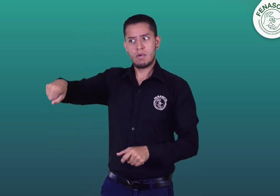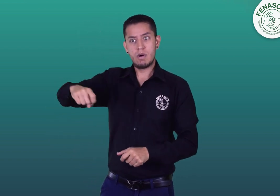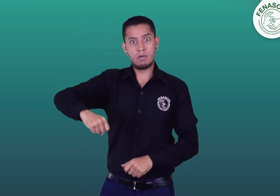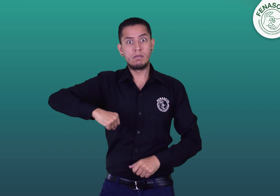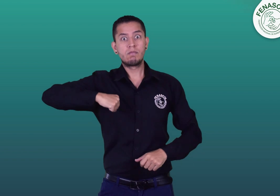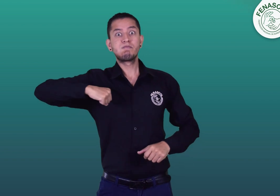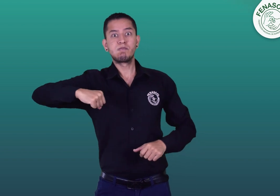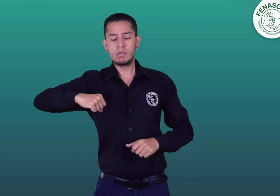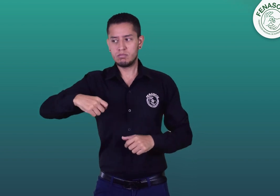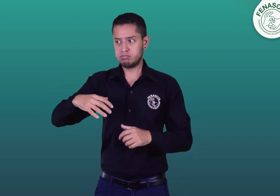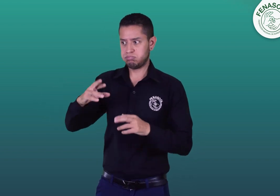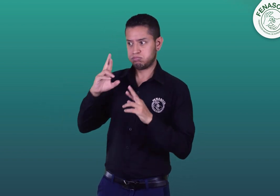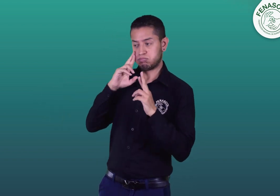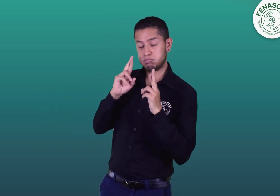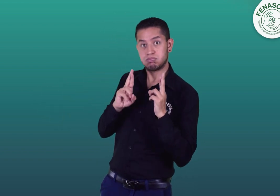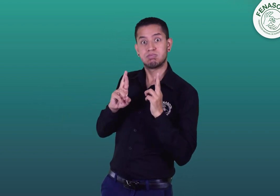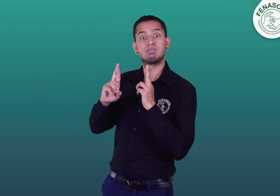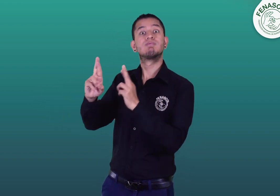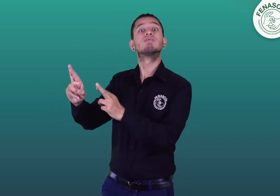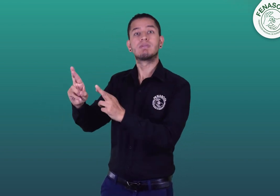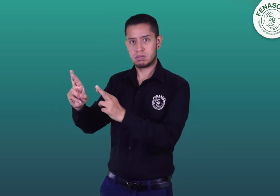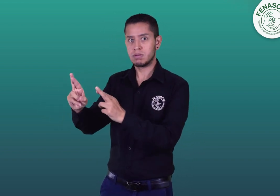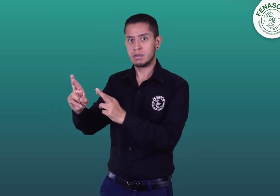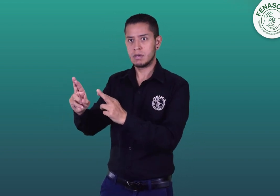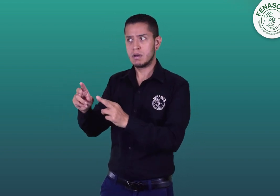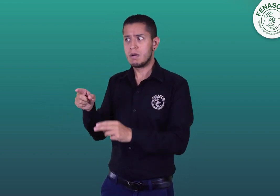Nosotros desde FENASCOL estamos apoyando en lo que requieran.